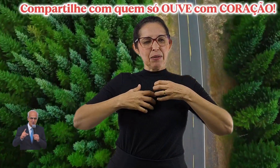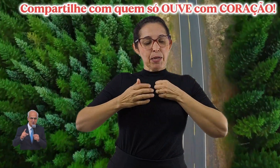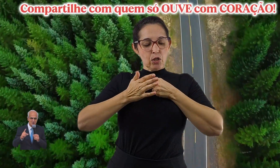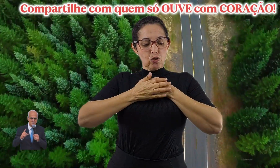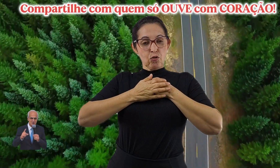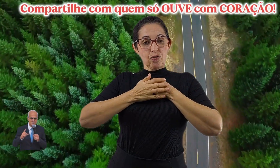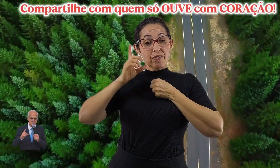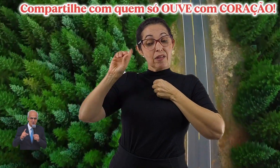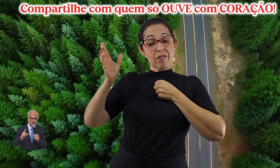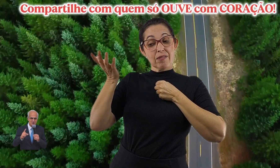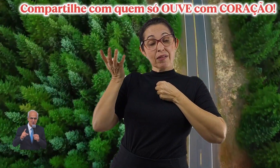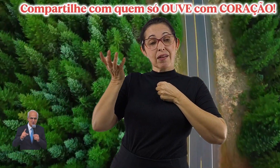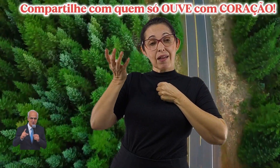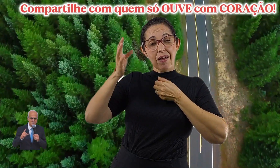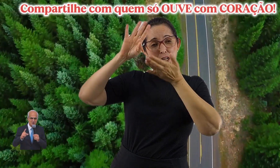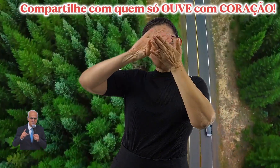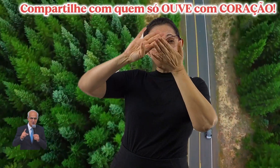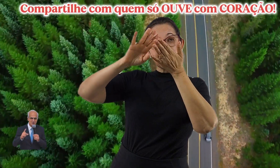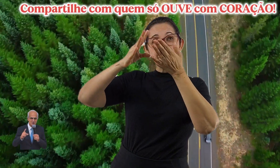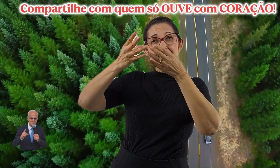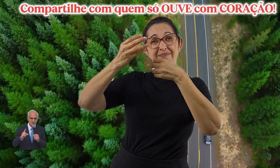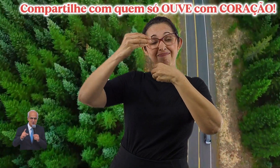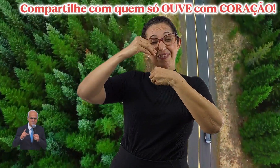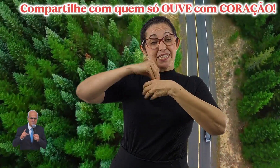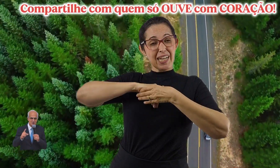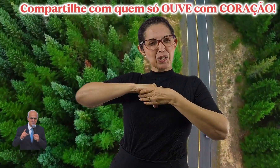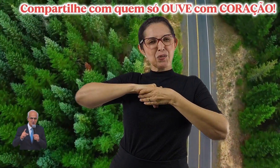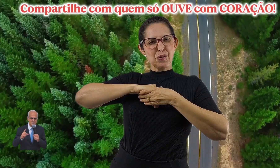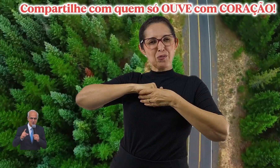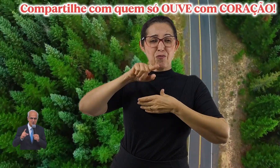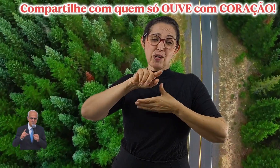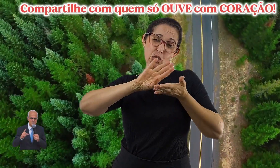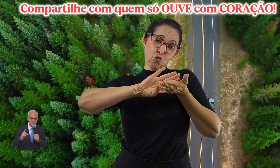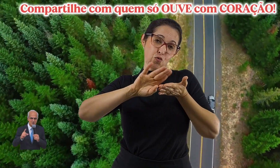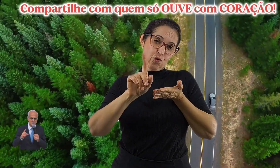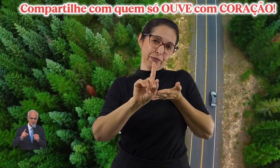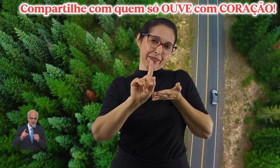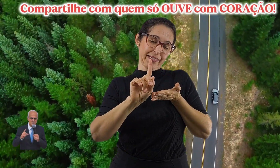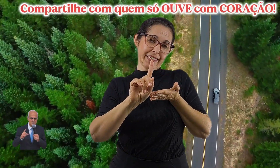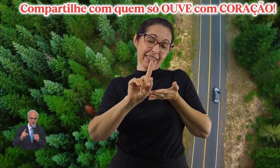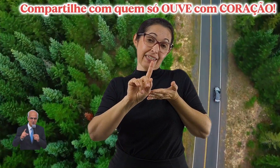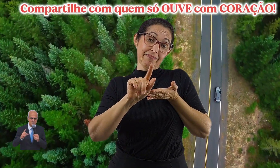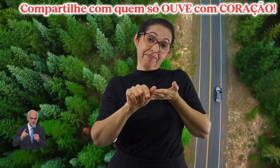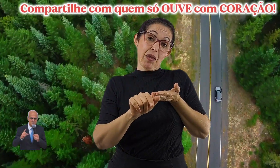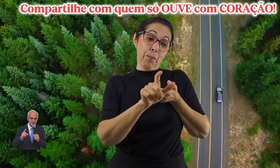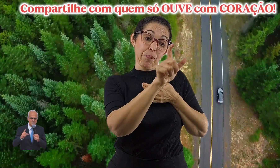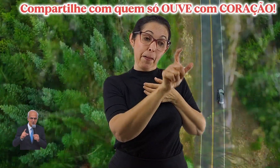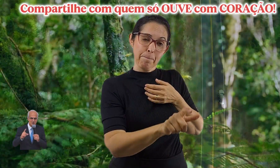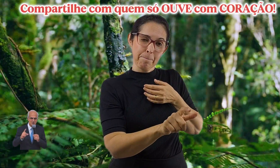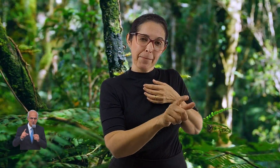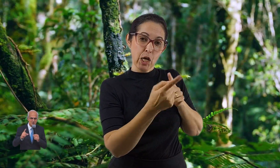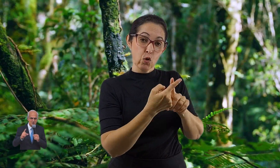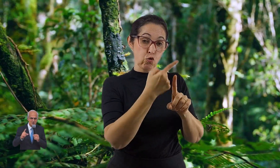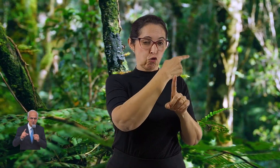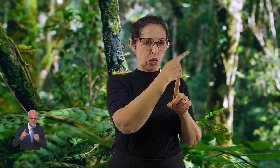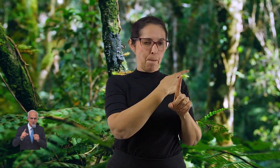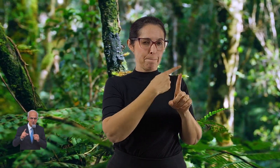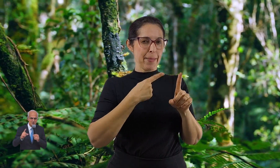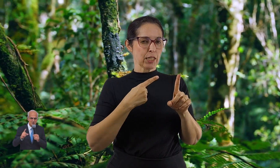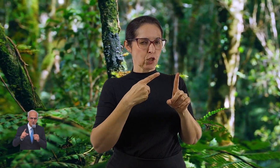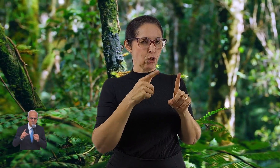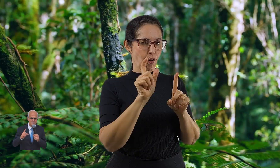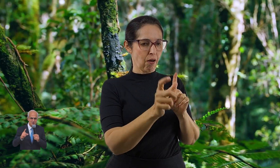vida. Ficou um ressentimento que você não tirou. Uma palavra que um dia o pastor te